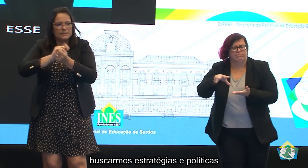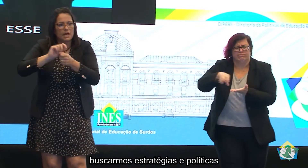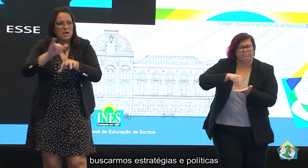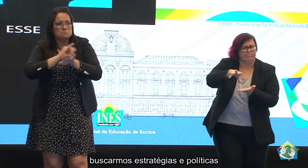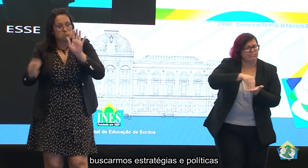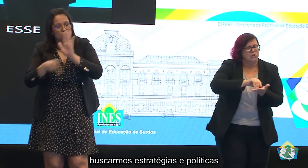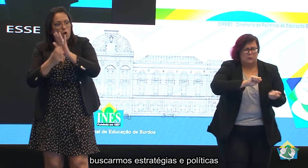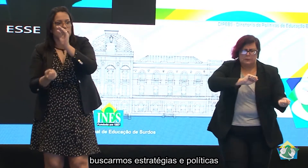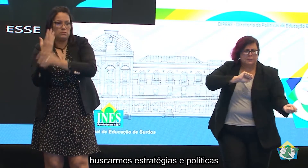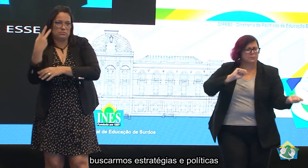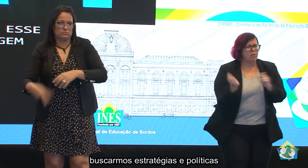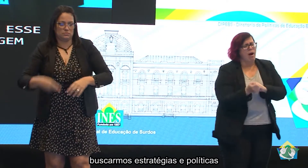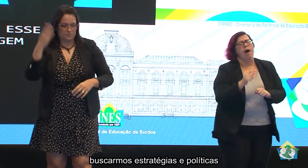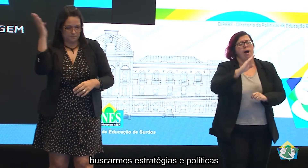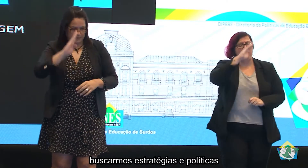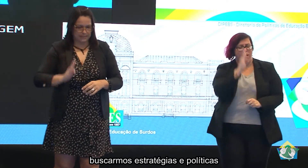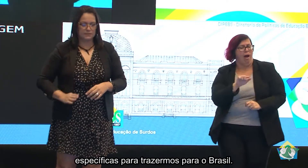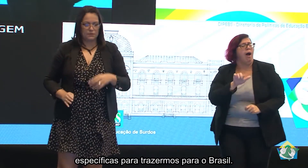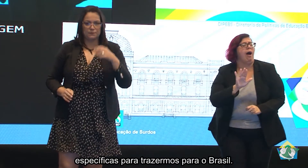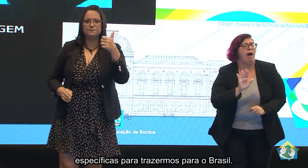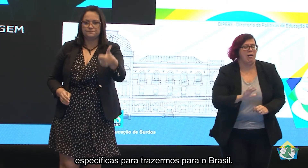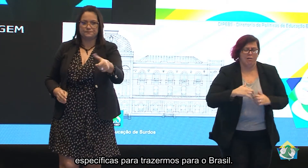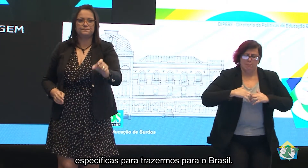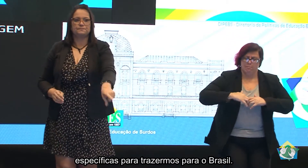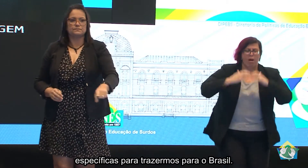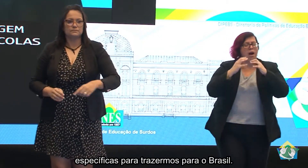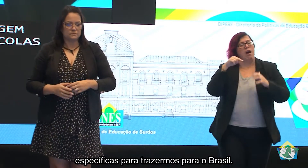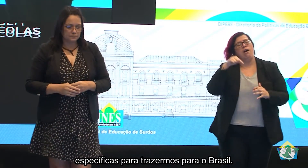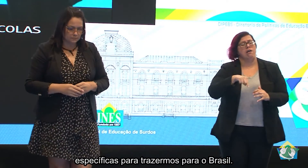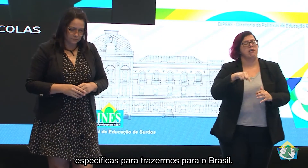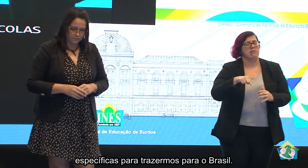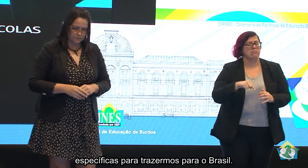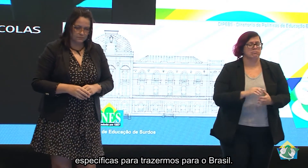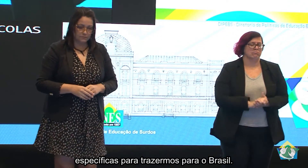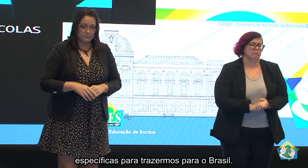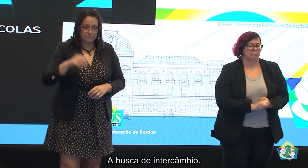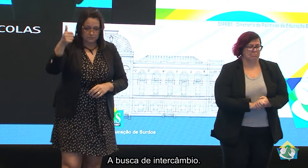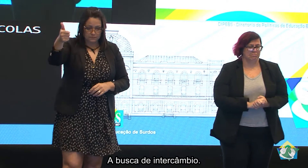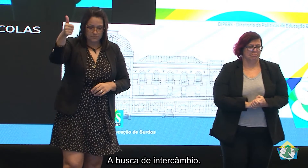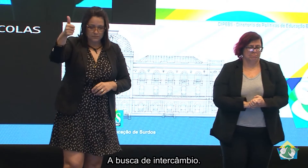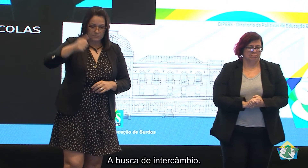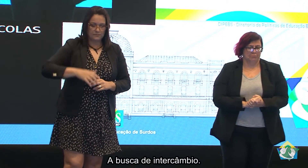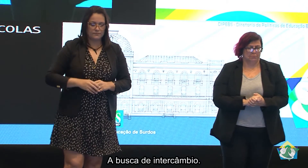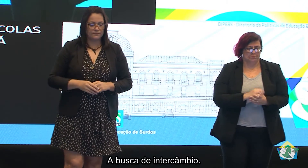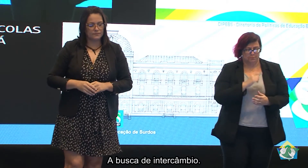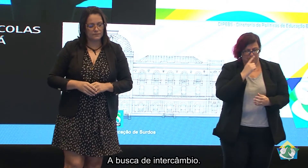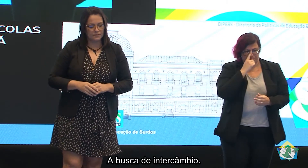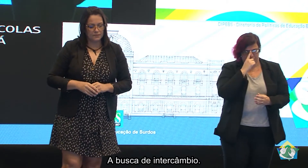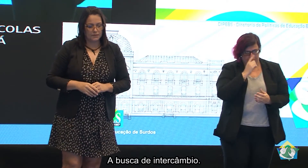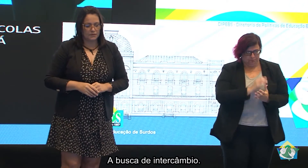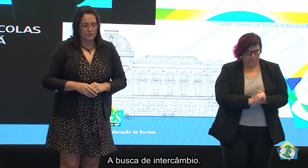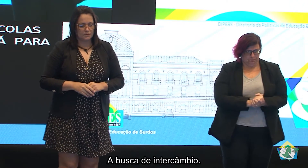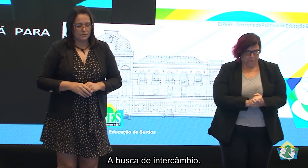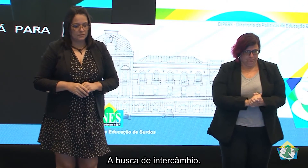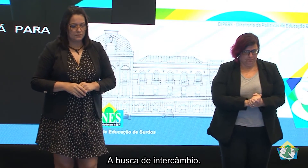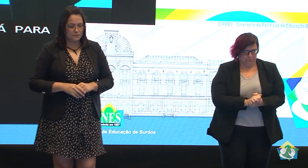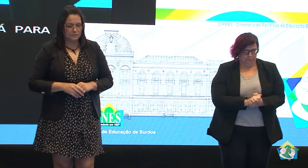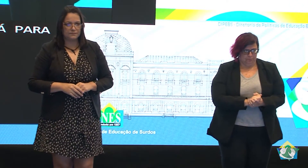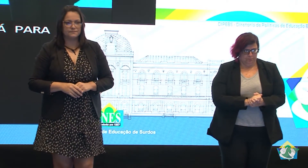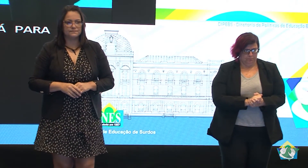buscarmos estratégias e políticas específicas para trazermos aqui para o Brasil. A busca de